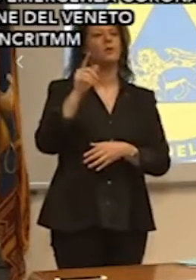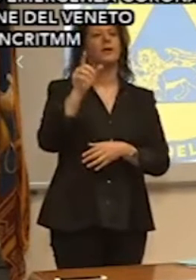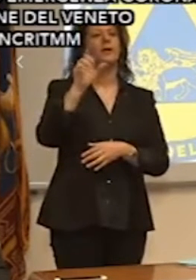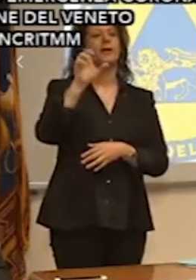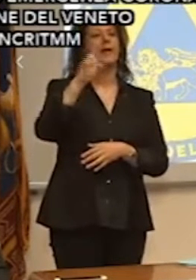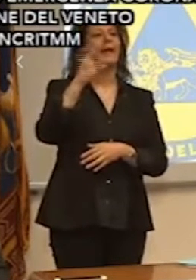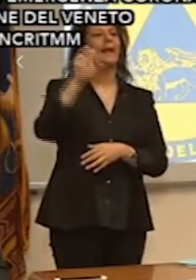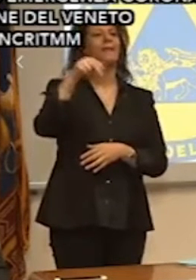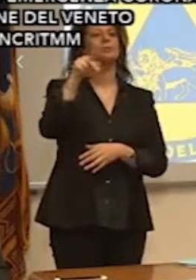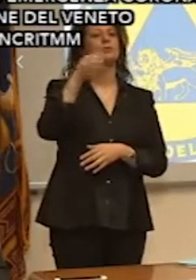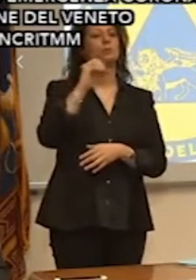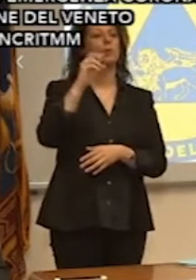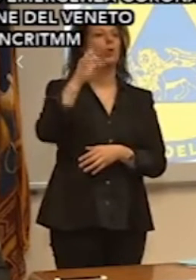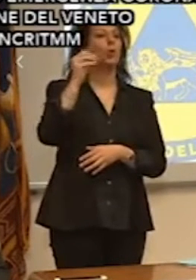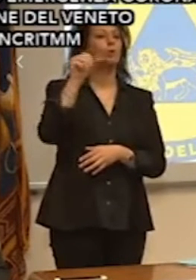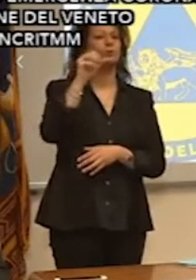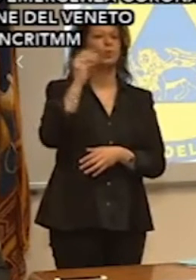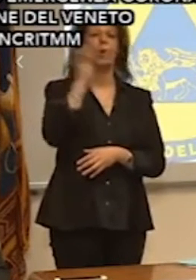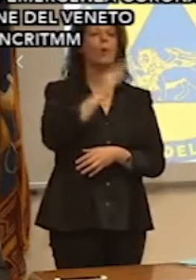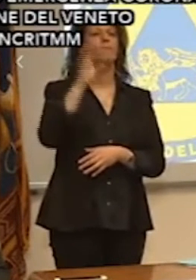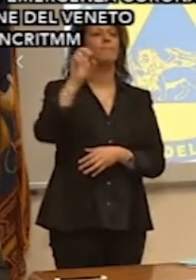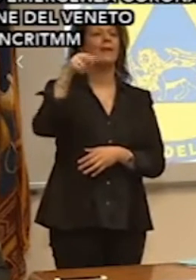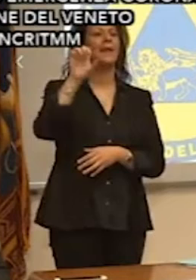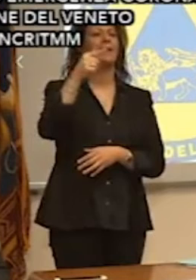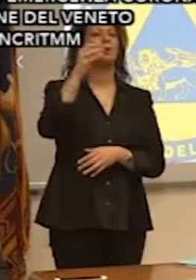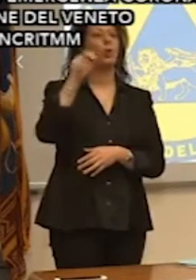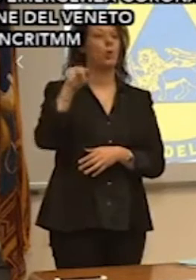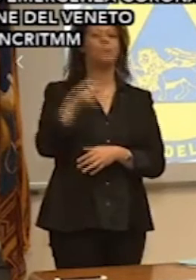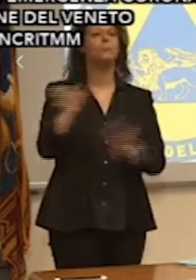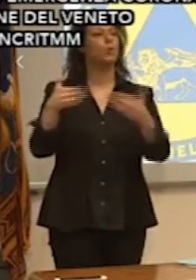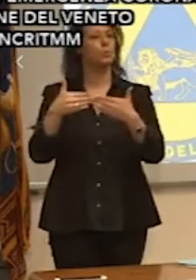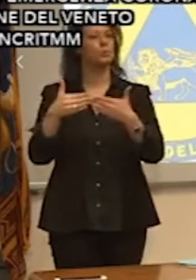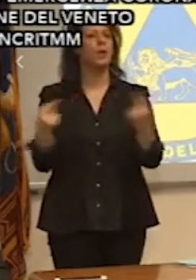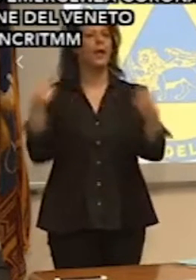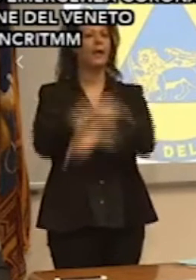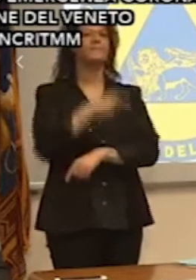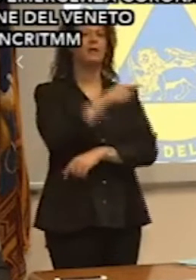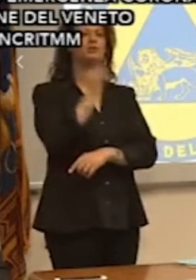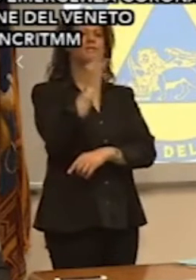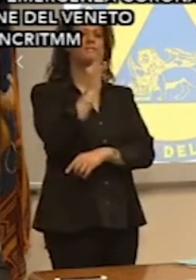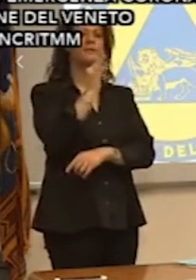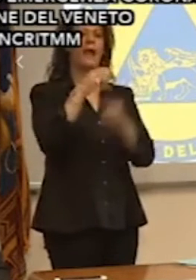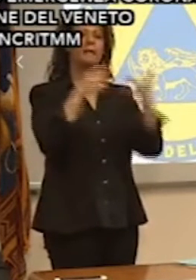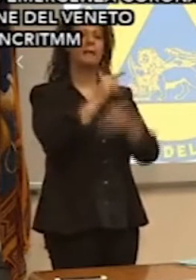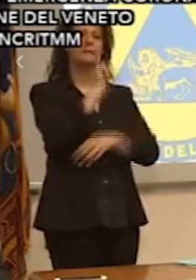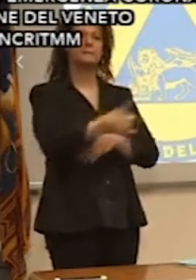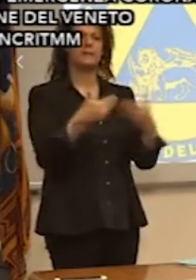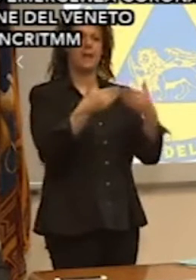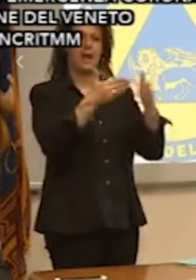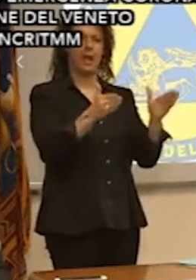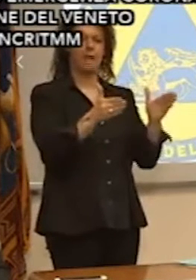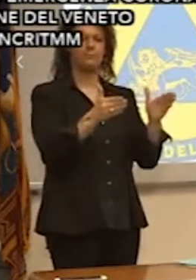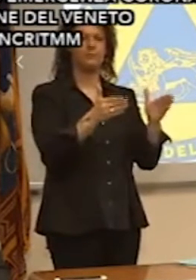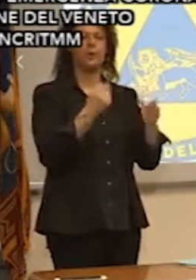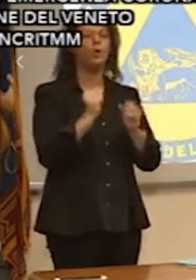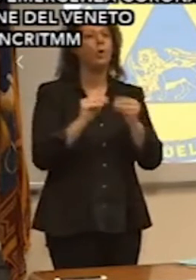situazione, piuttosto che Benetton o altri, che apre Fincantieri e non può aprire uno stabilimento che produce jeans